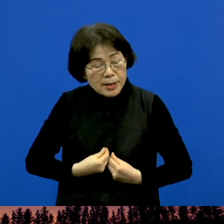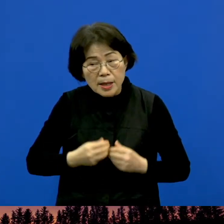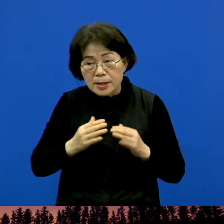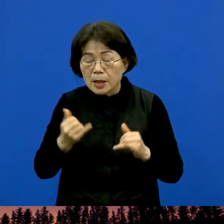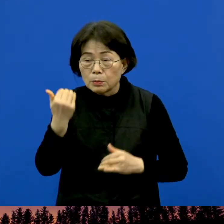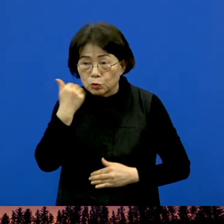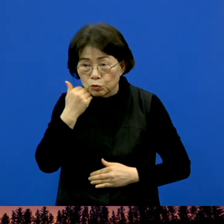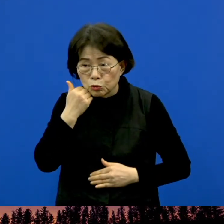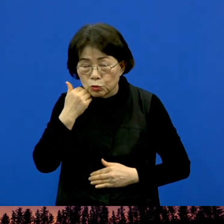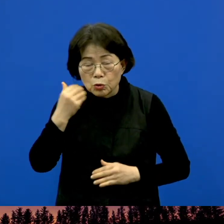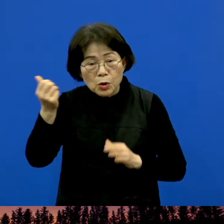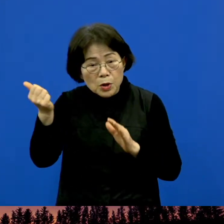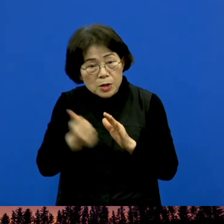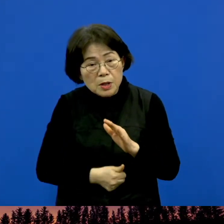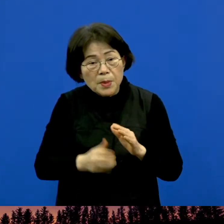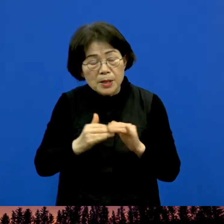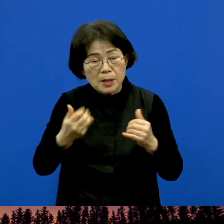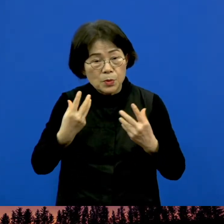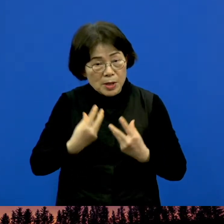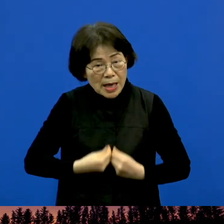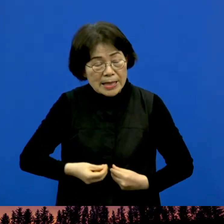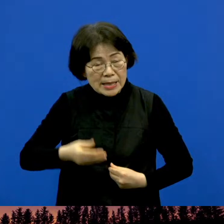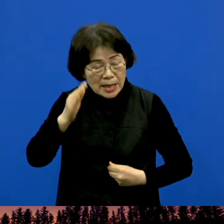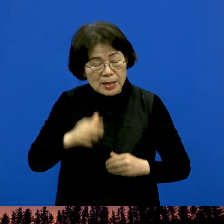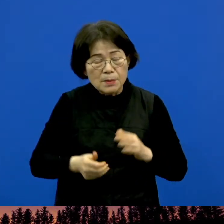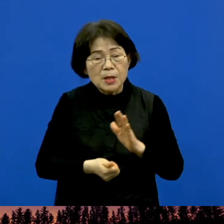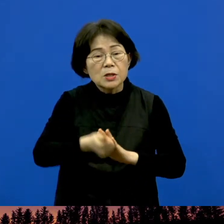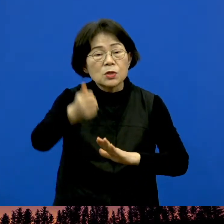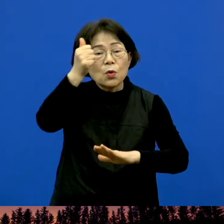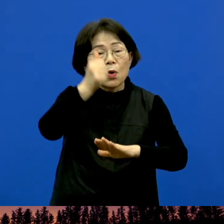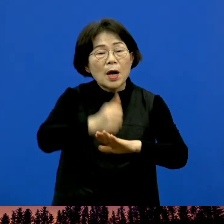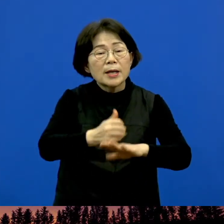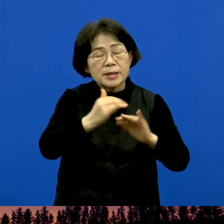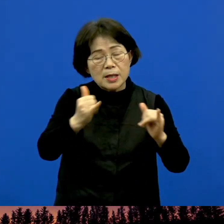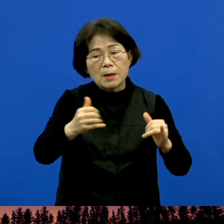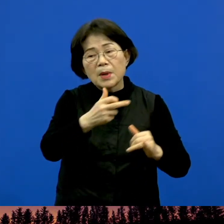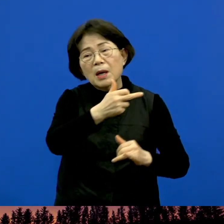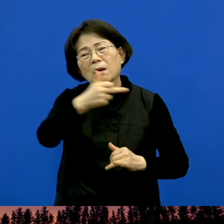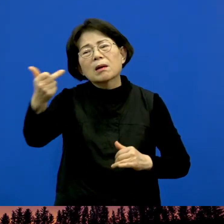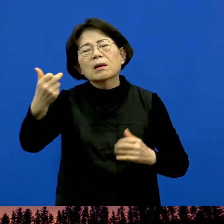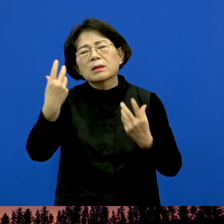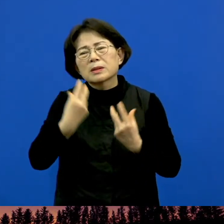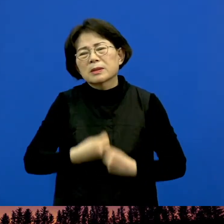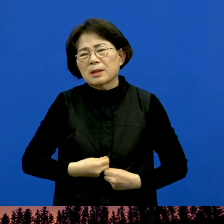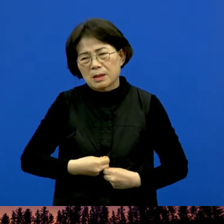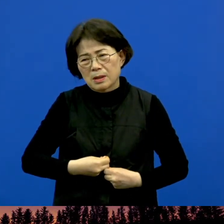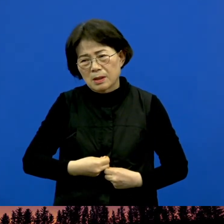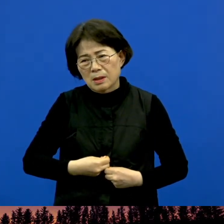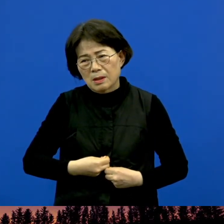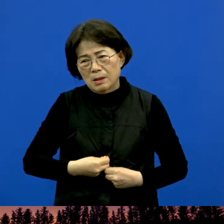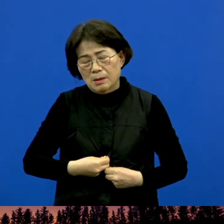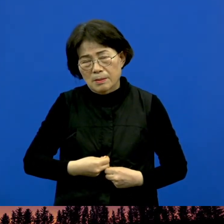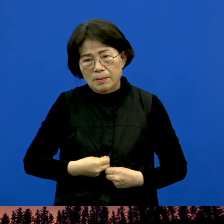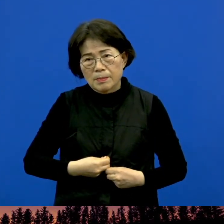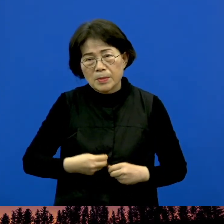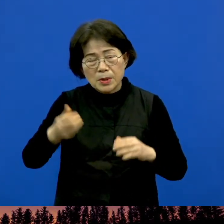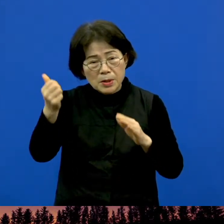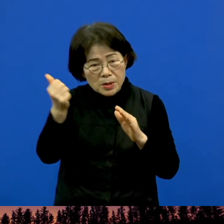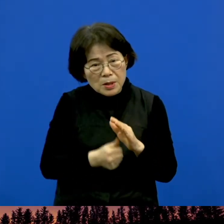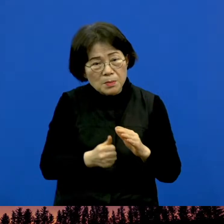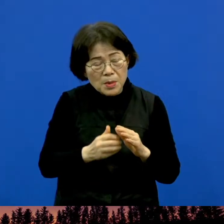사람도 좌절을 느끼지만 성공한 사람의 좌절이 더 커요. 실패한 사람은 그렇게 끝까지 그렇게 에너지를